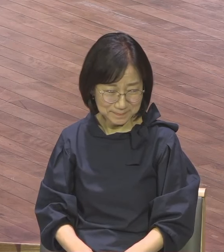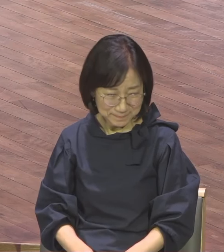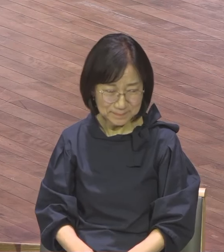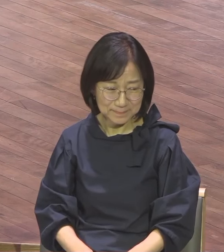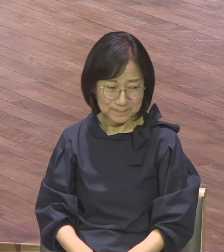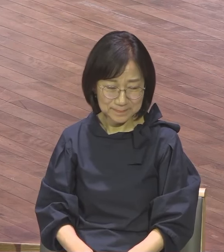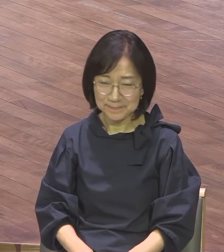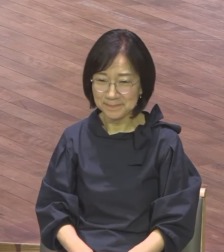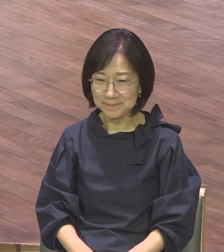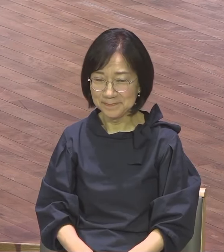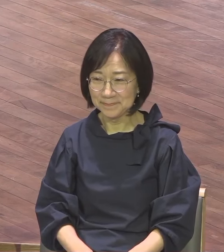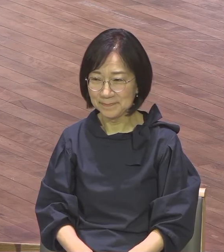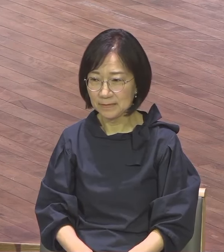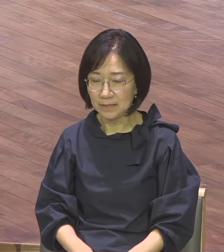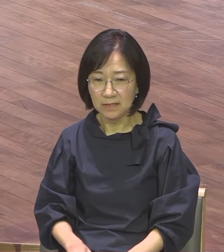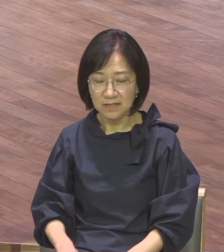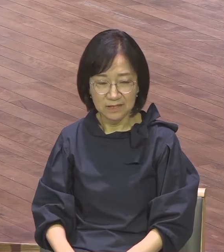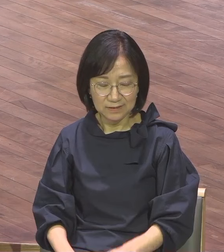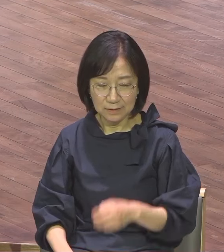다른 거 틀린 거 다